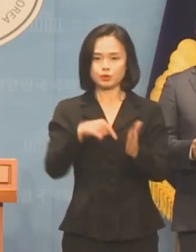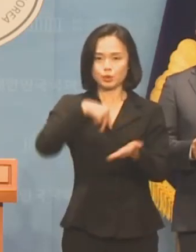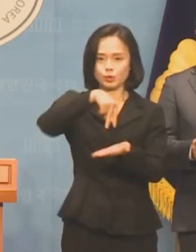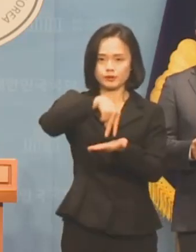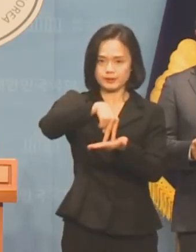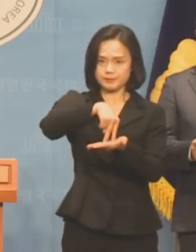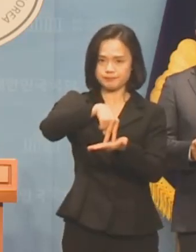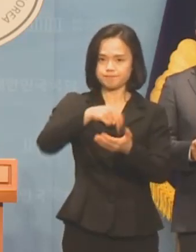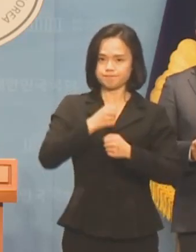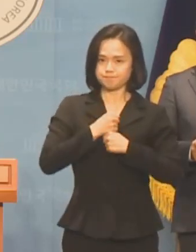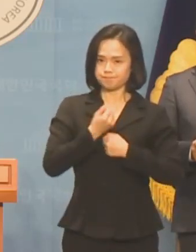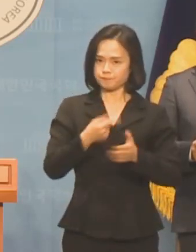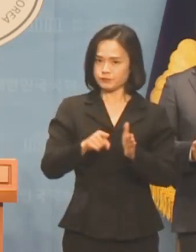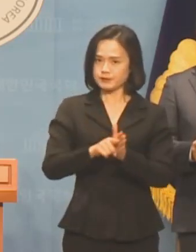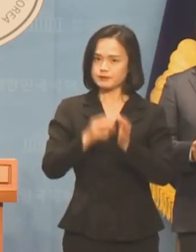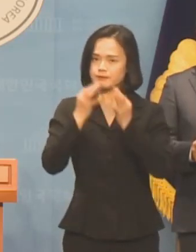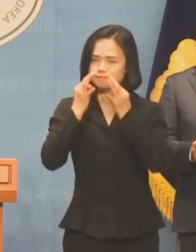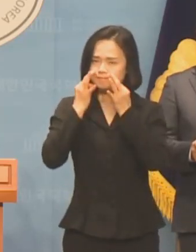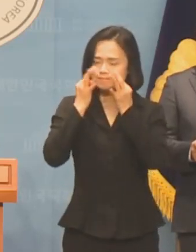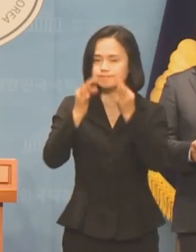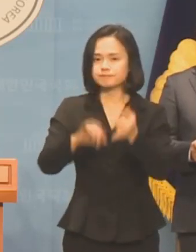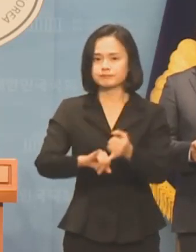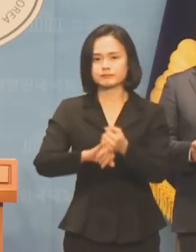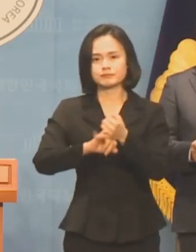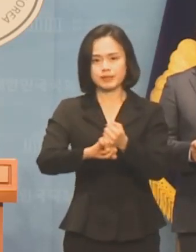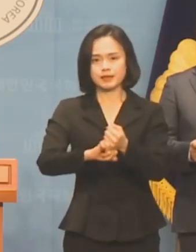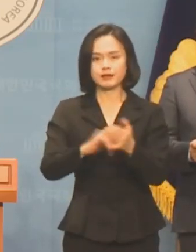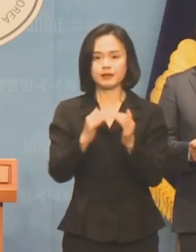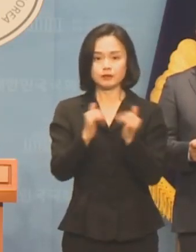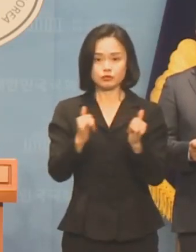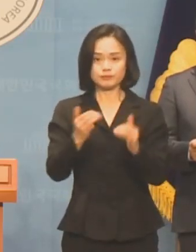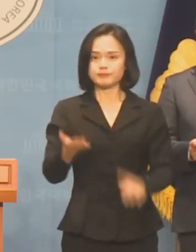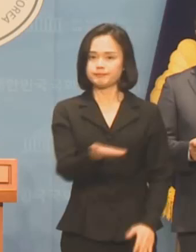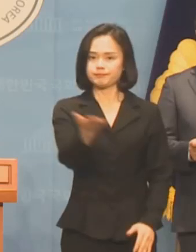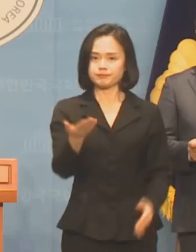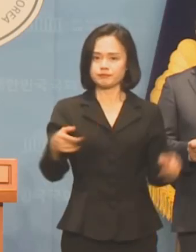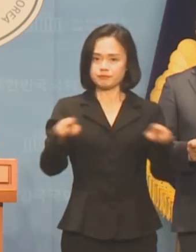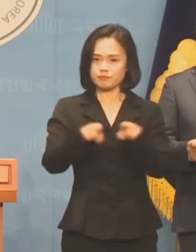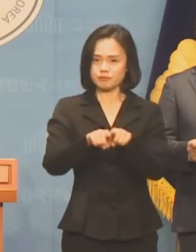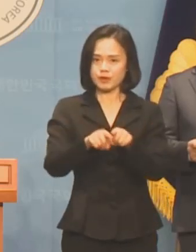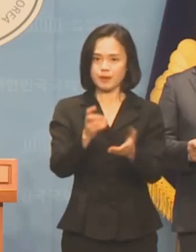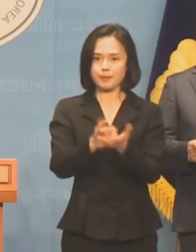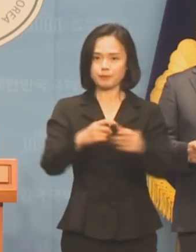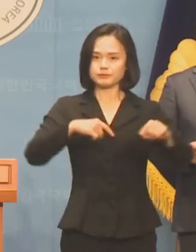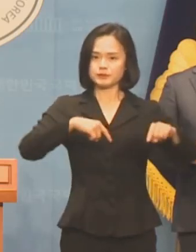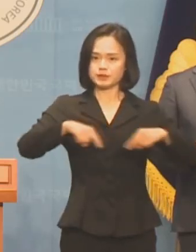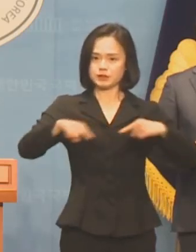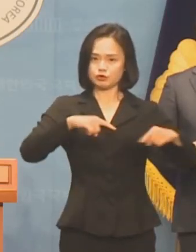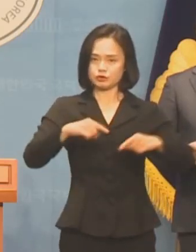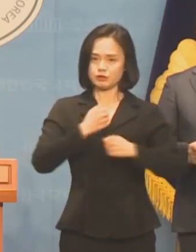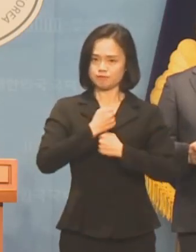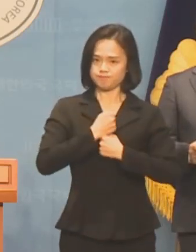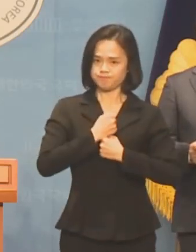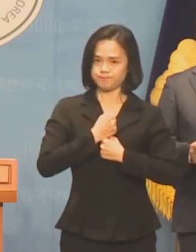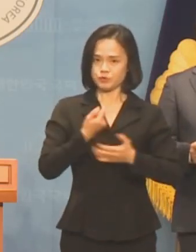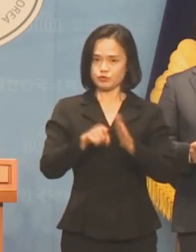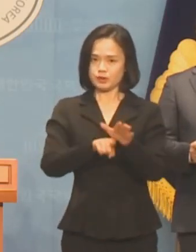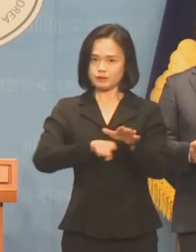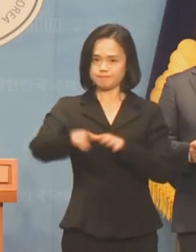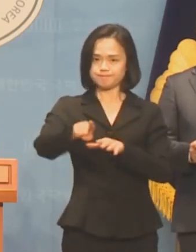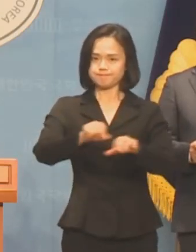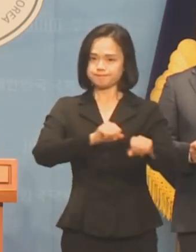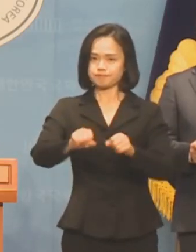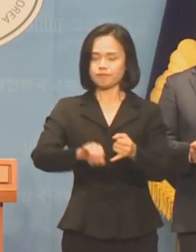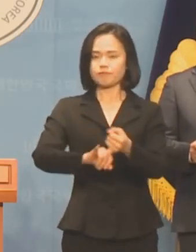위한 모든 노력을 지속할 것이며 국민 여러분과 함께 법치주의를 수호하는 길에 앞장설